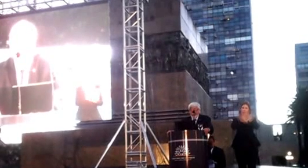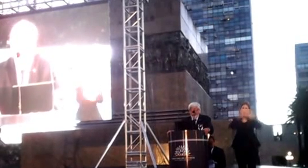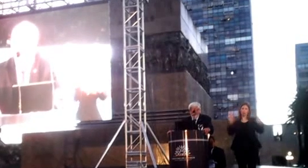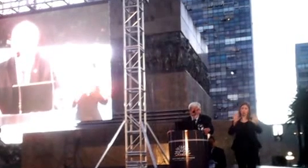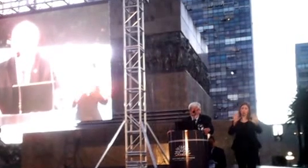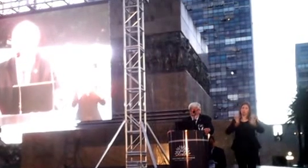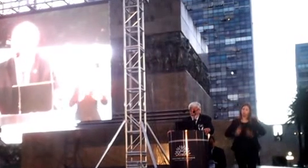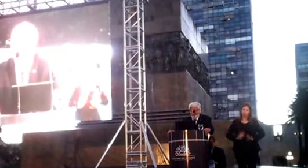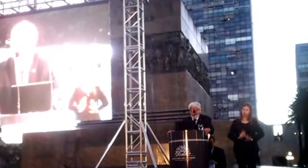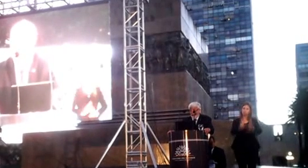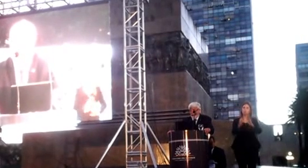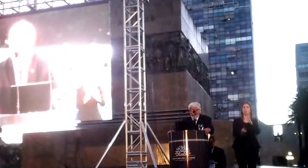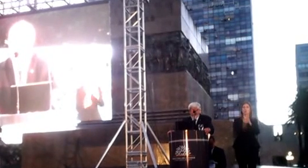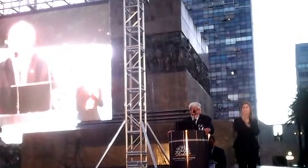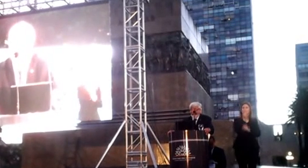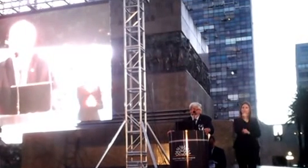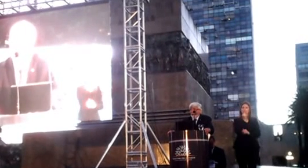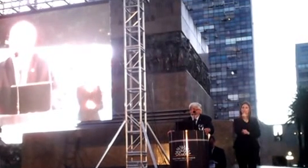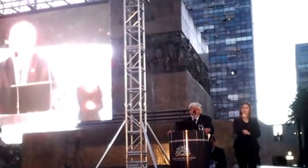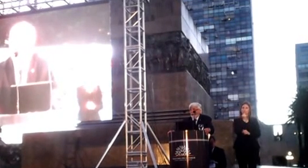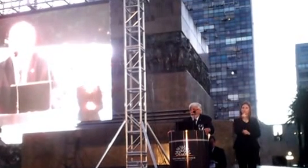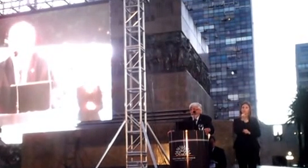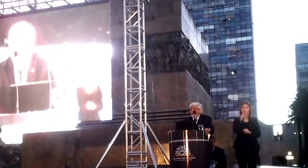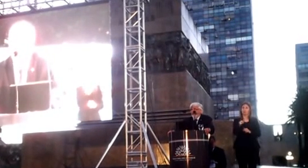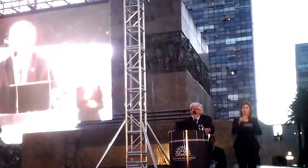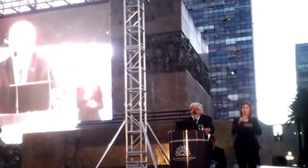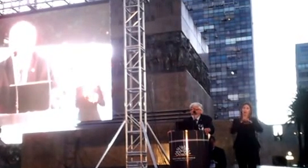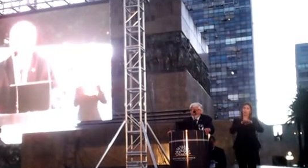construir una nueva policía, que era condición